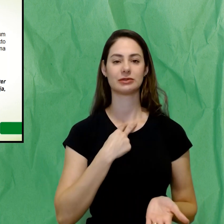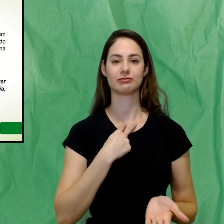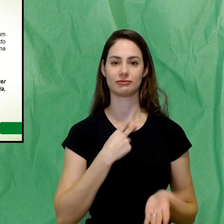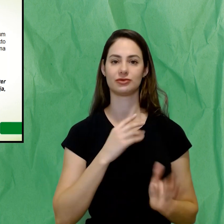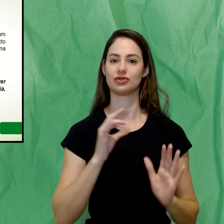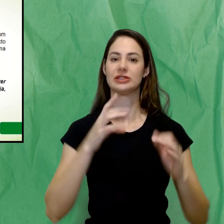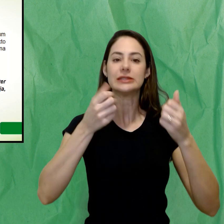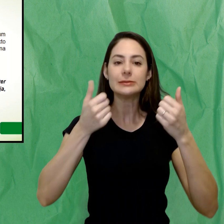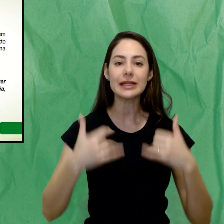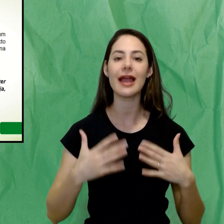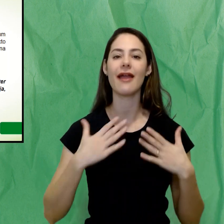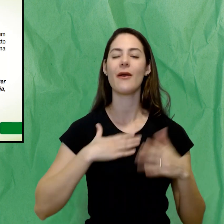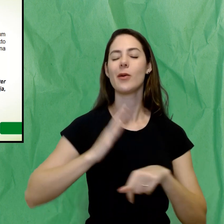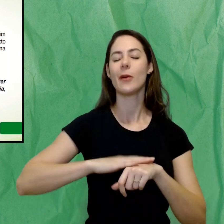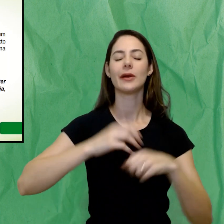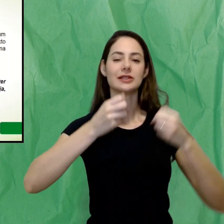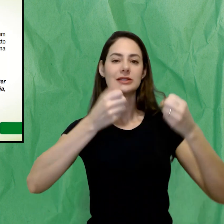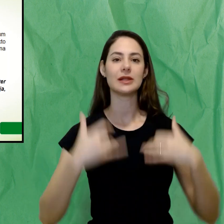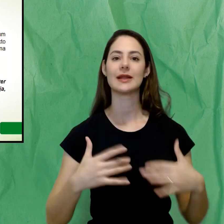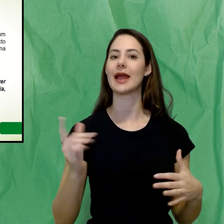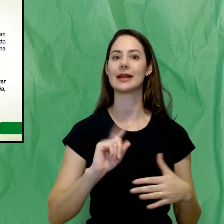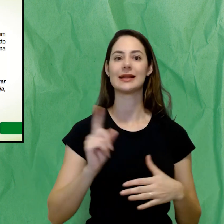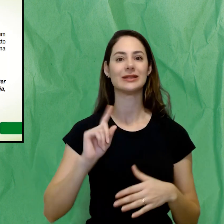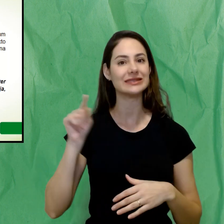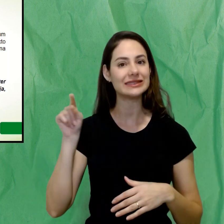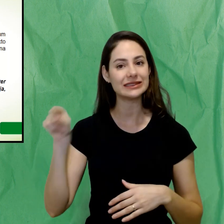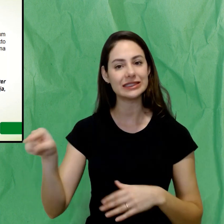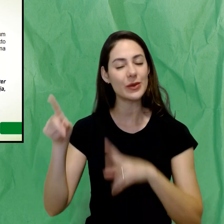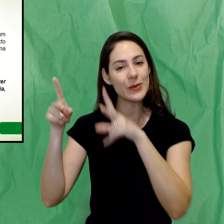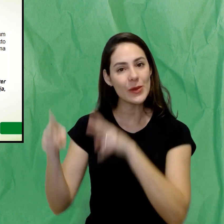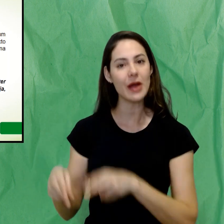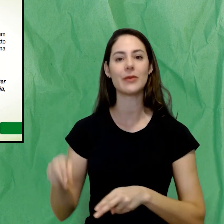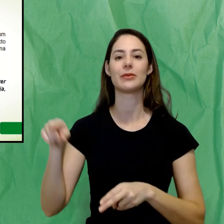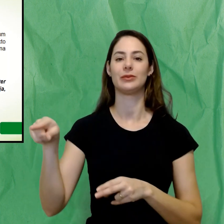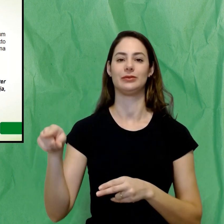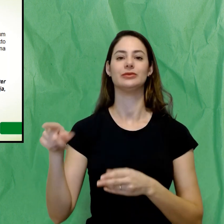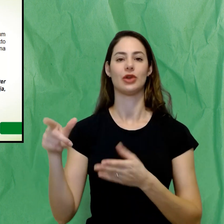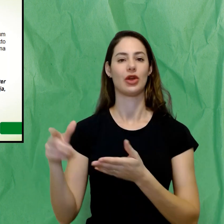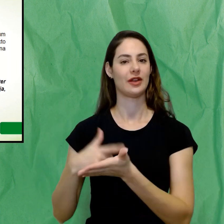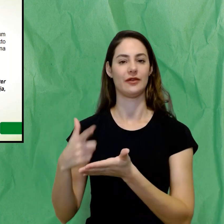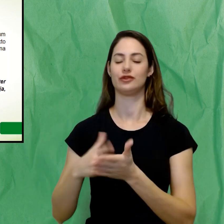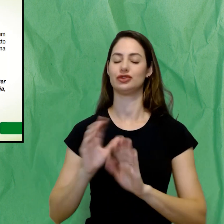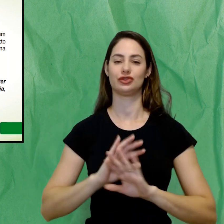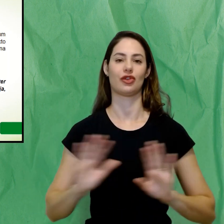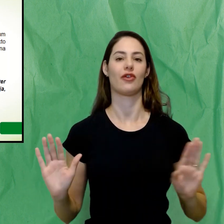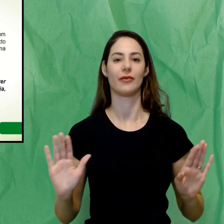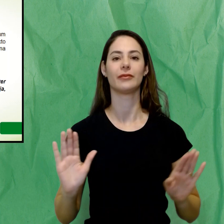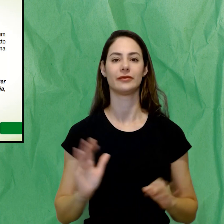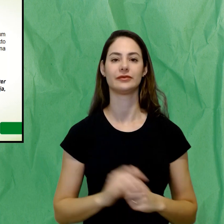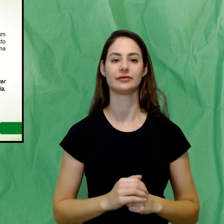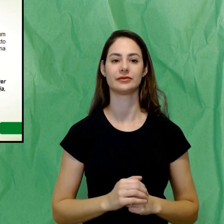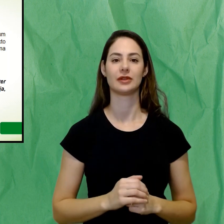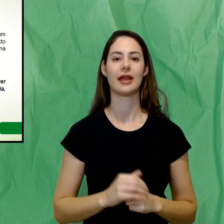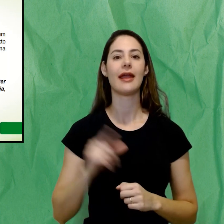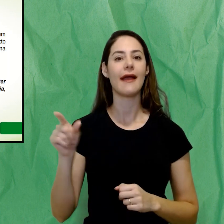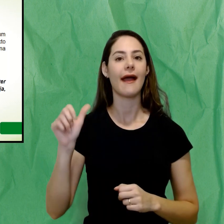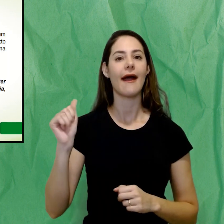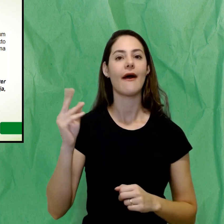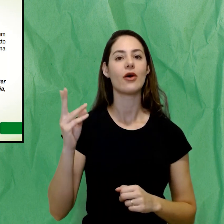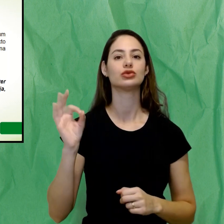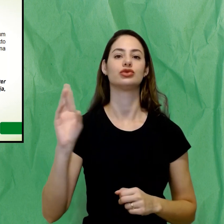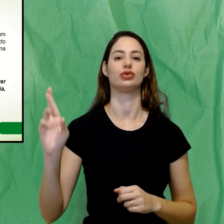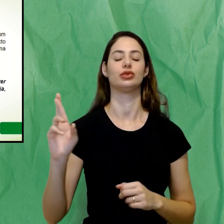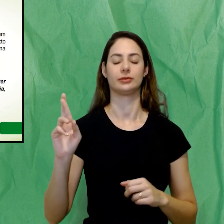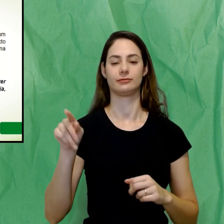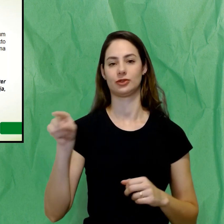alguma. Você não pode explicar nada no resumo. Tem que ser aquilo que está sendo colocado e ponto final, com as palavras do